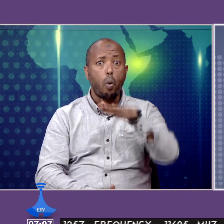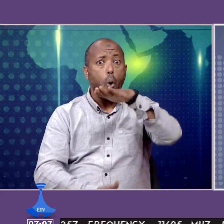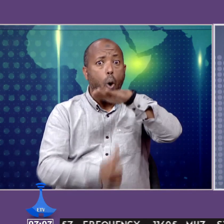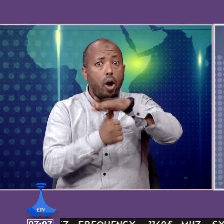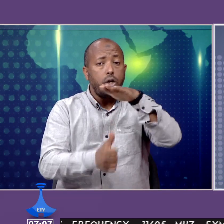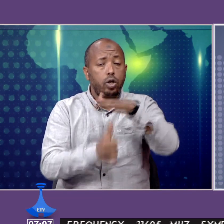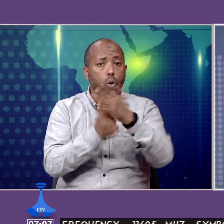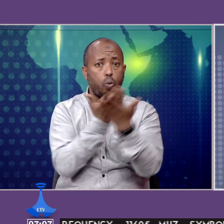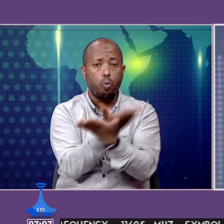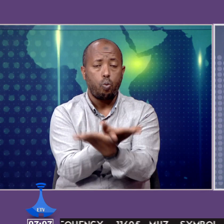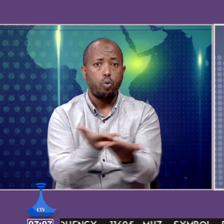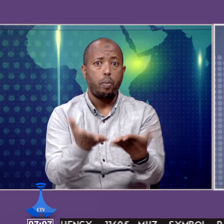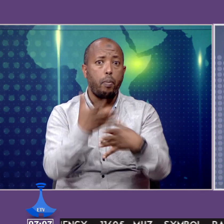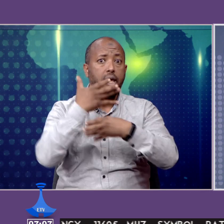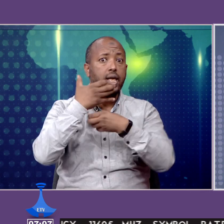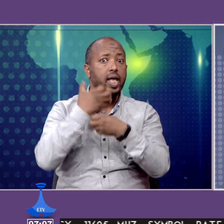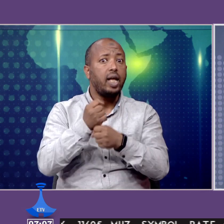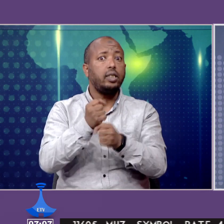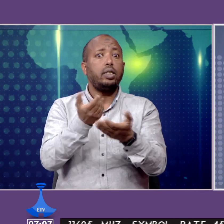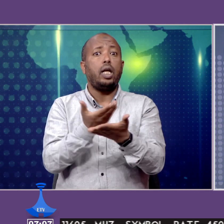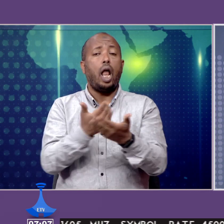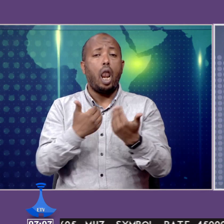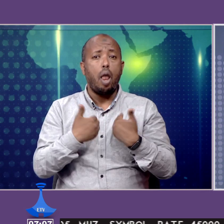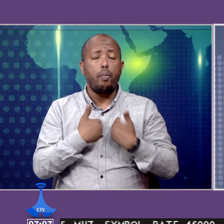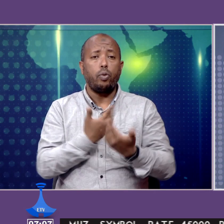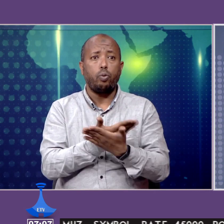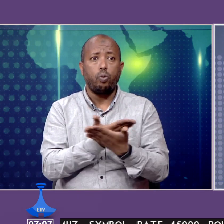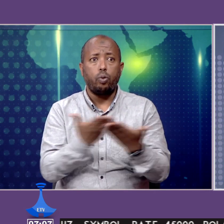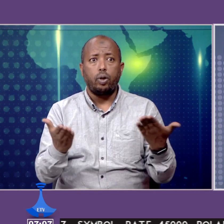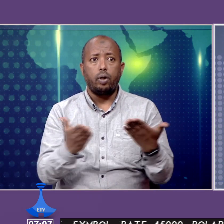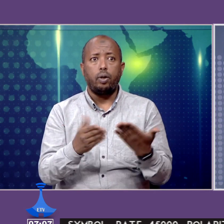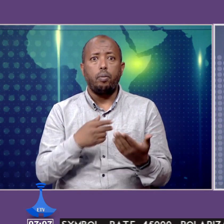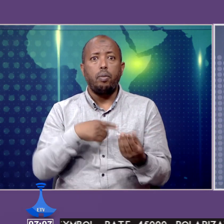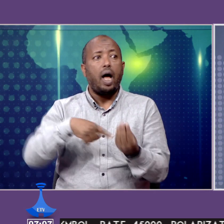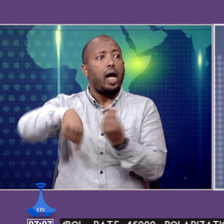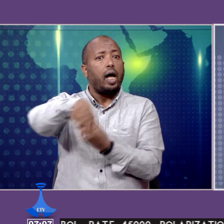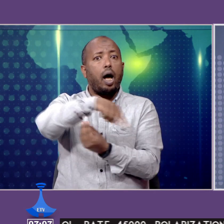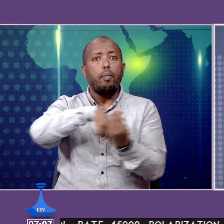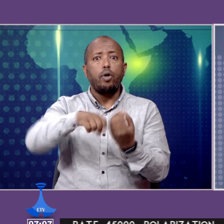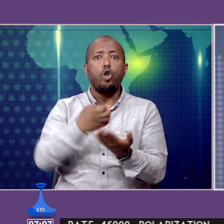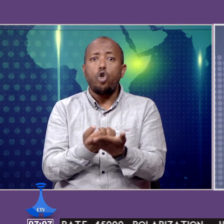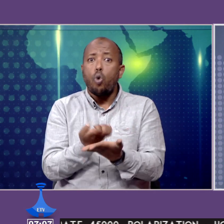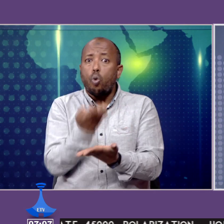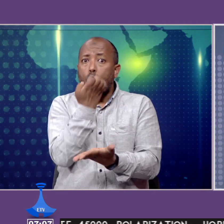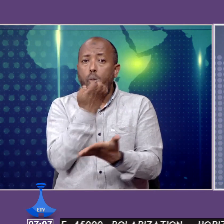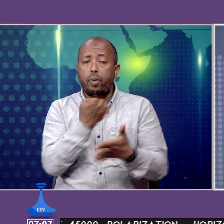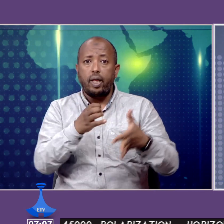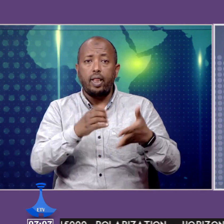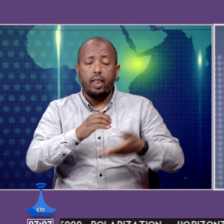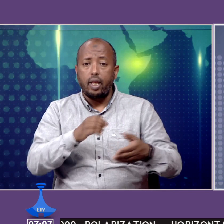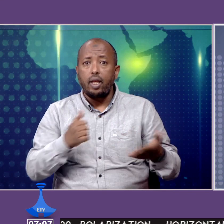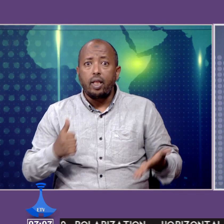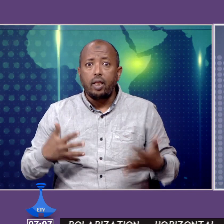በዋንኛነት መያዝ ያለበት በሪጅኑ የኢኮኖሚ ትብብር